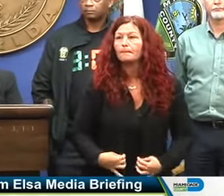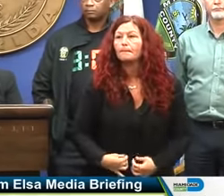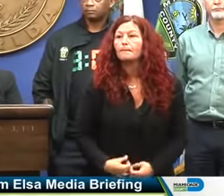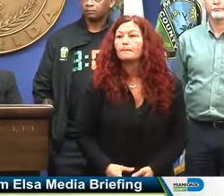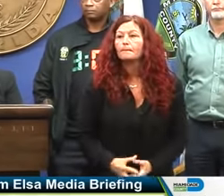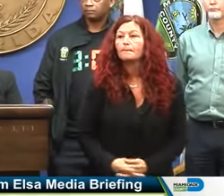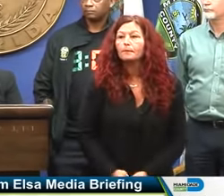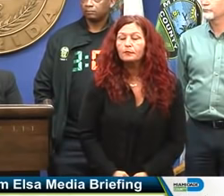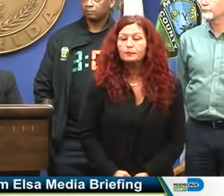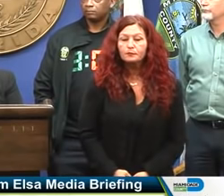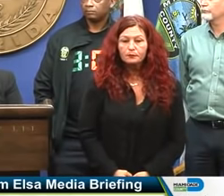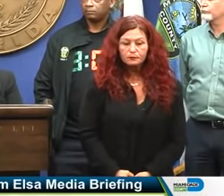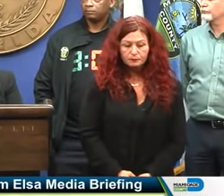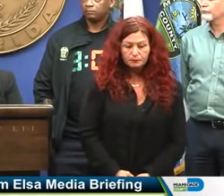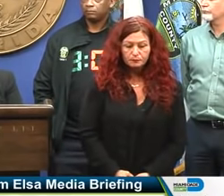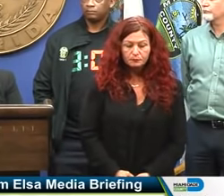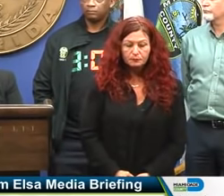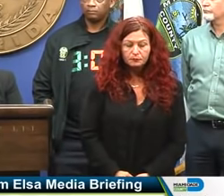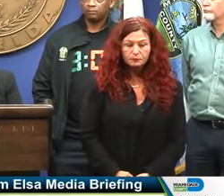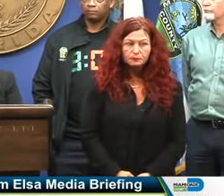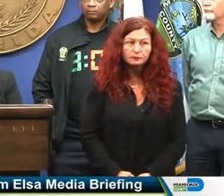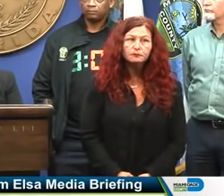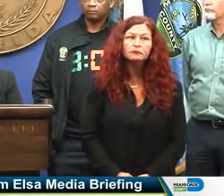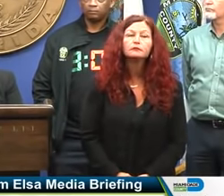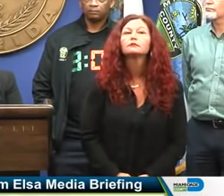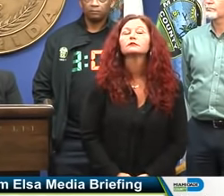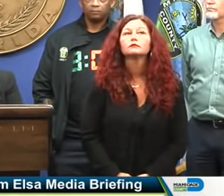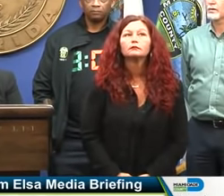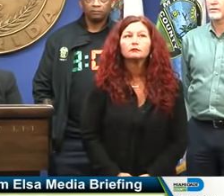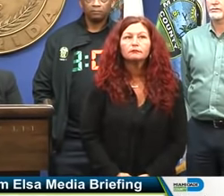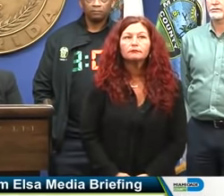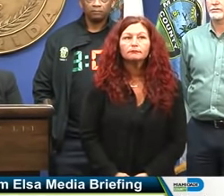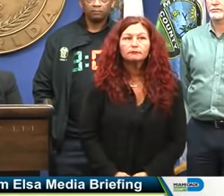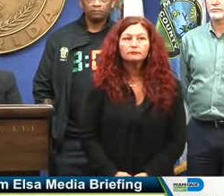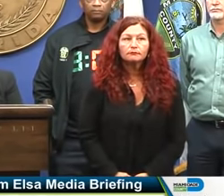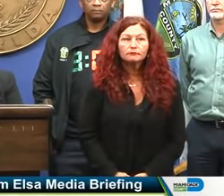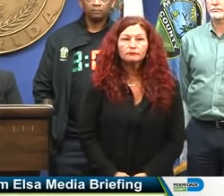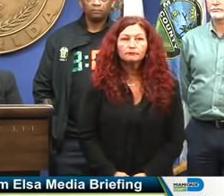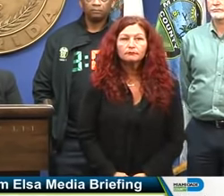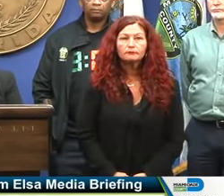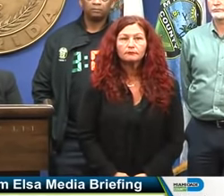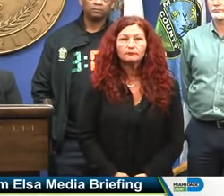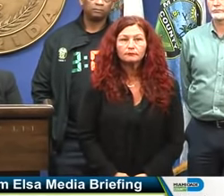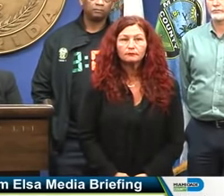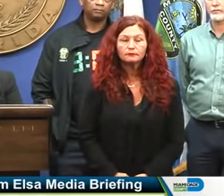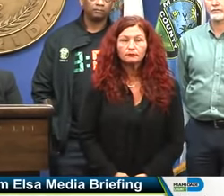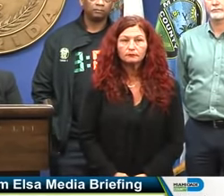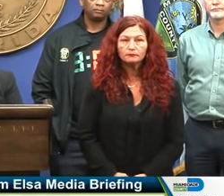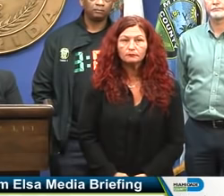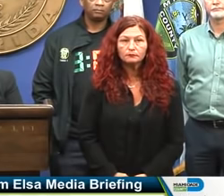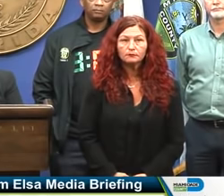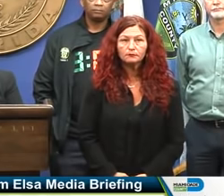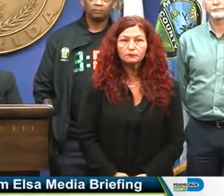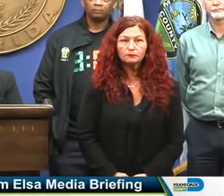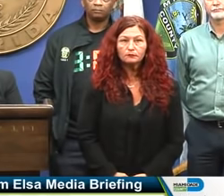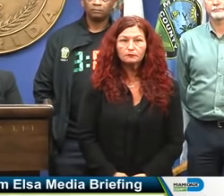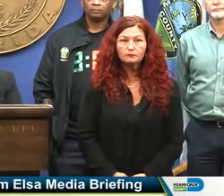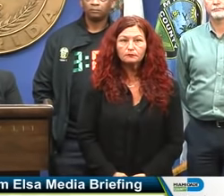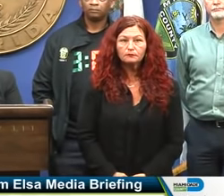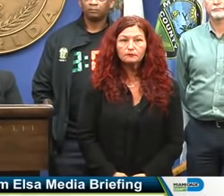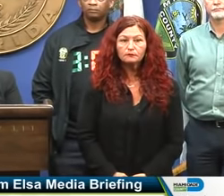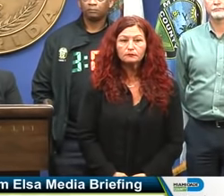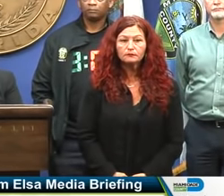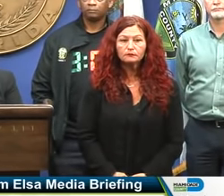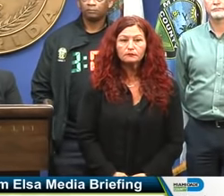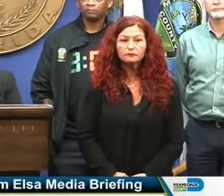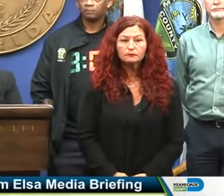se ejecutó exactamente como estaba planeado. La demolición comenzó a las 10:30 de la